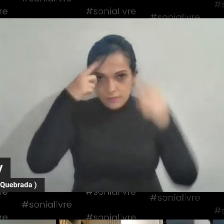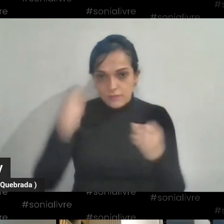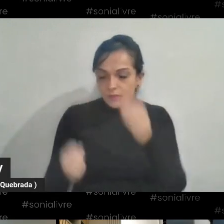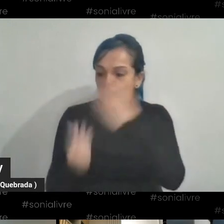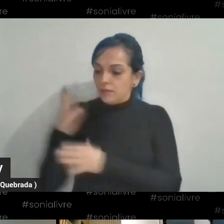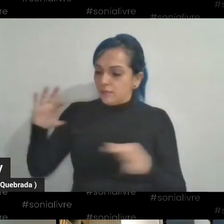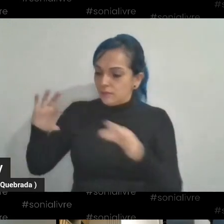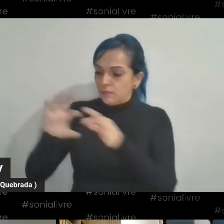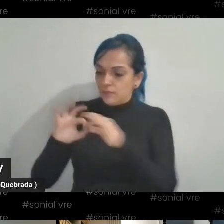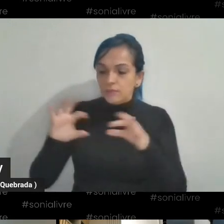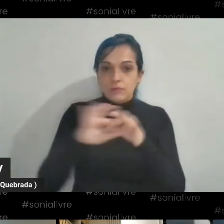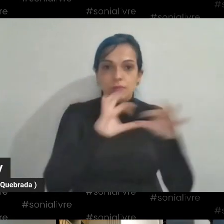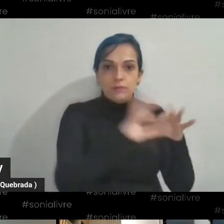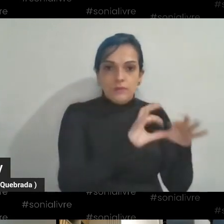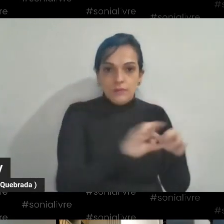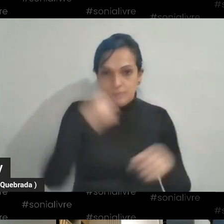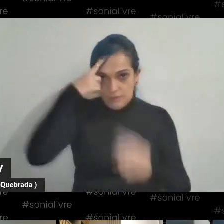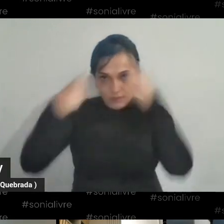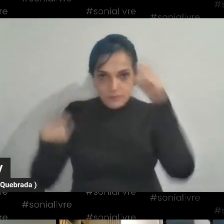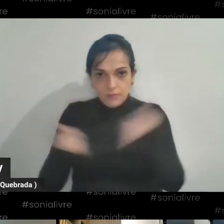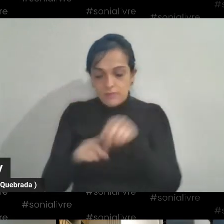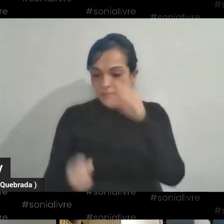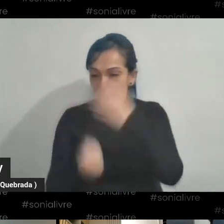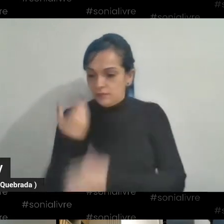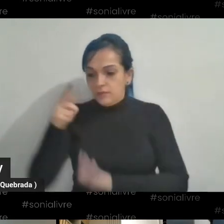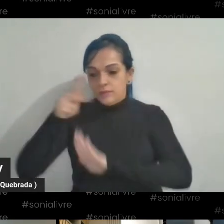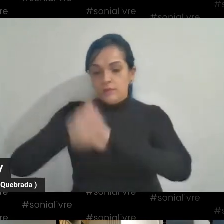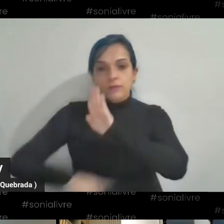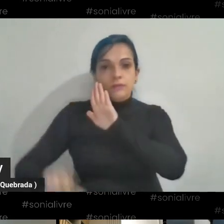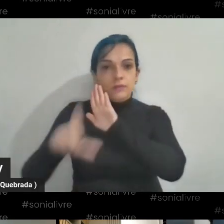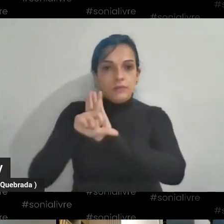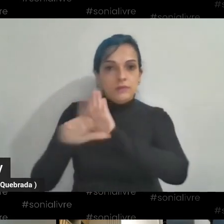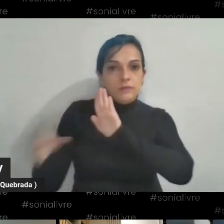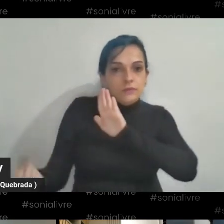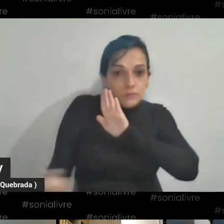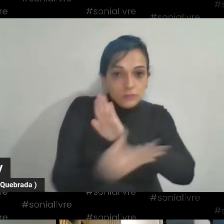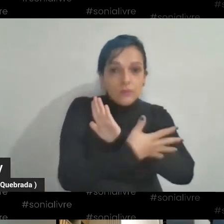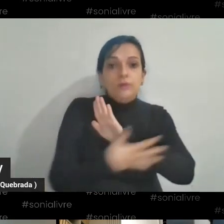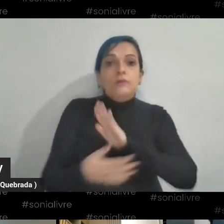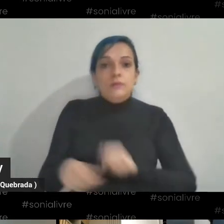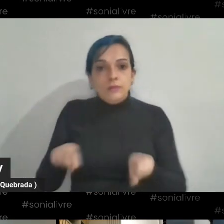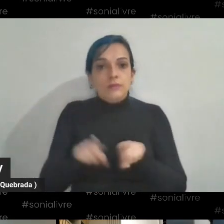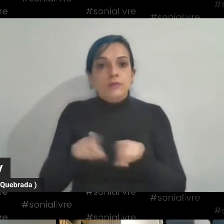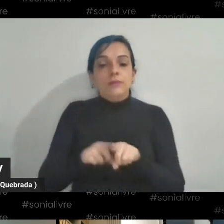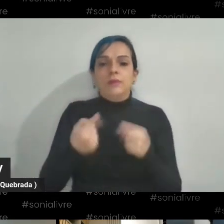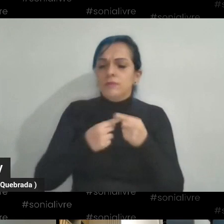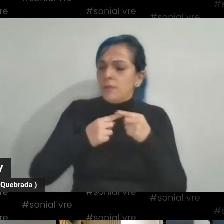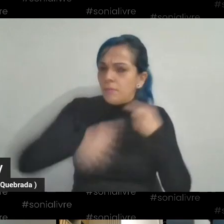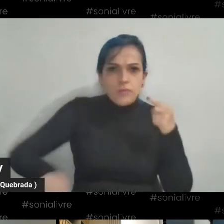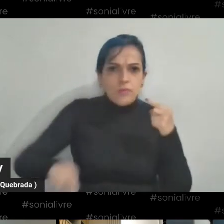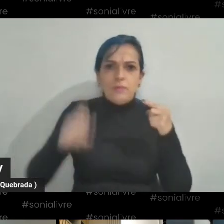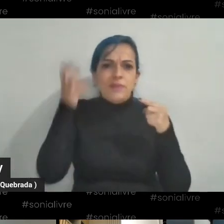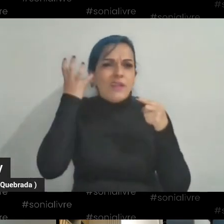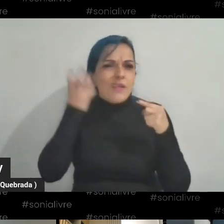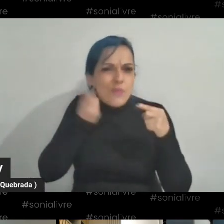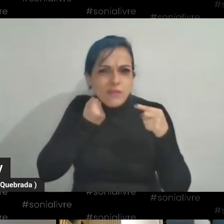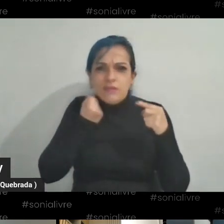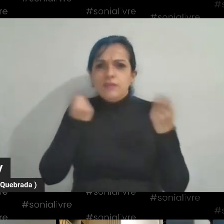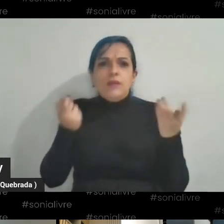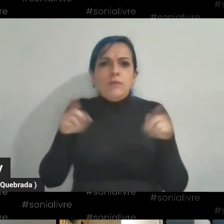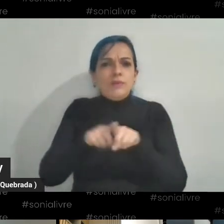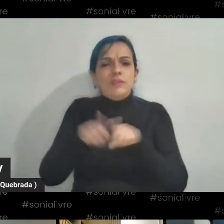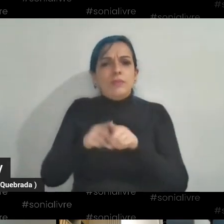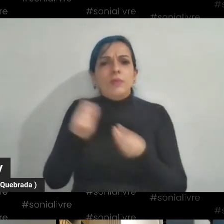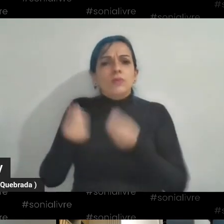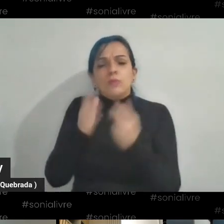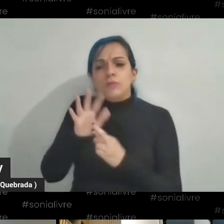estão surgindo, e a ideia do projeto de lei é uma delas que vai proibir a adoção, o pedido de